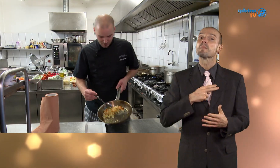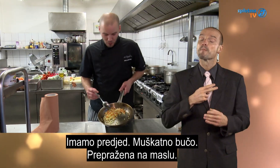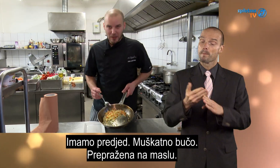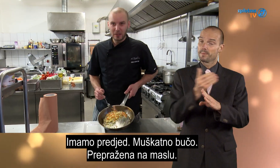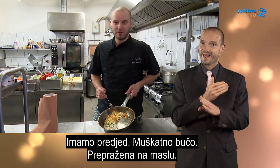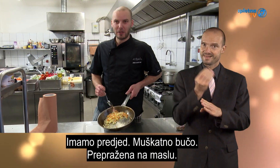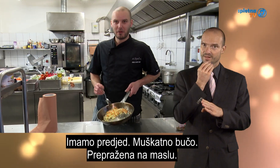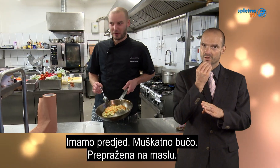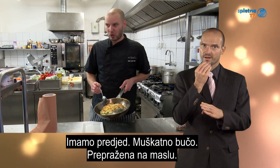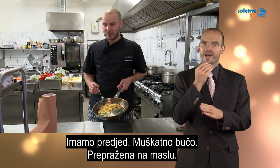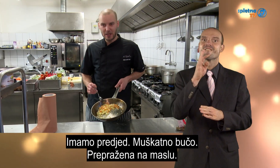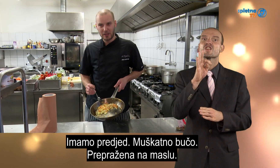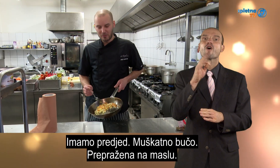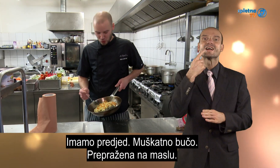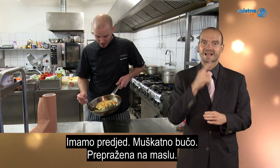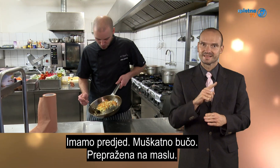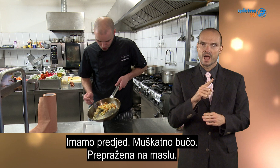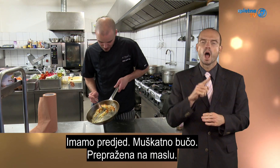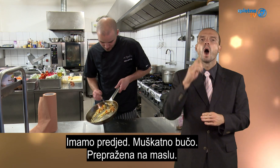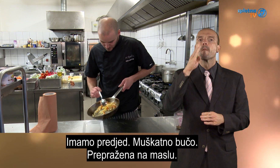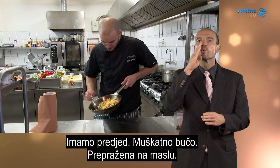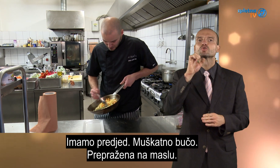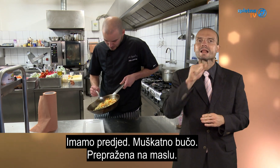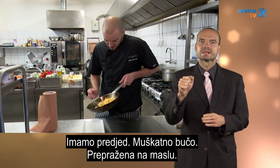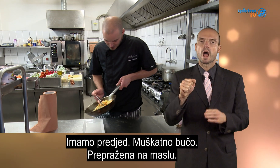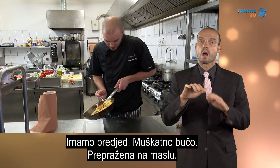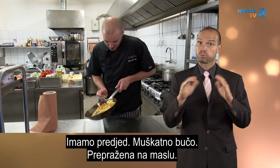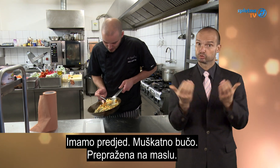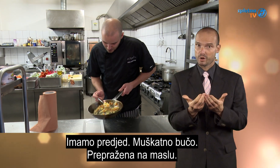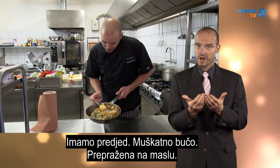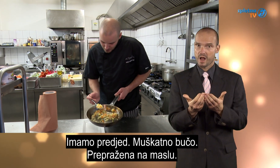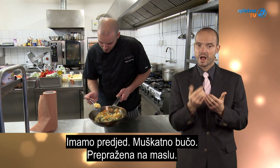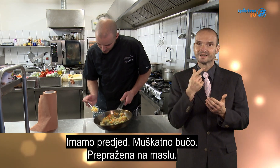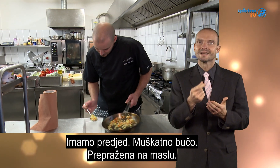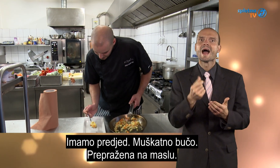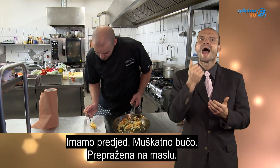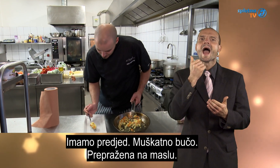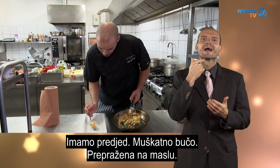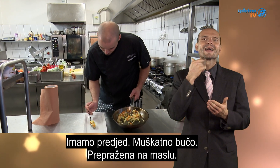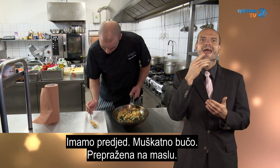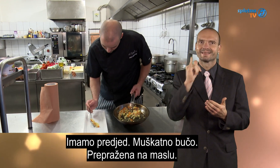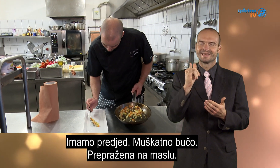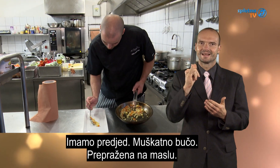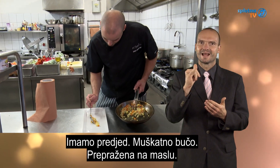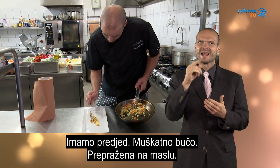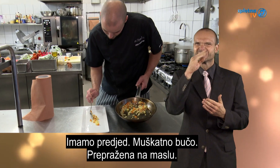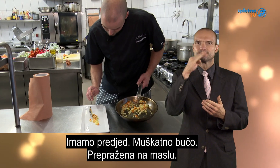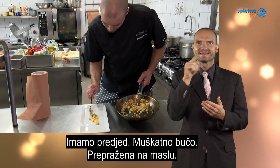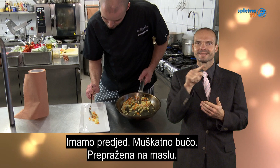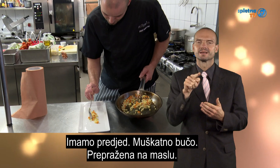Imamo predjed, frego lasardi, moškatna buča, za Granny Smith jabolko,